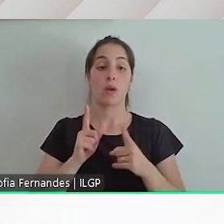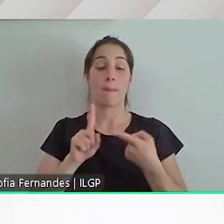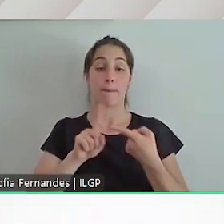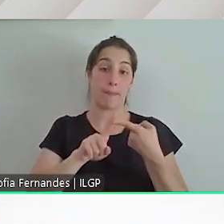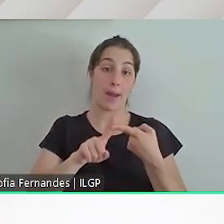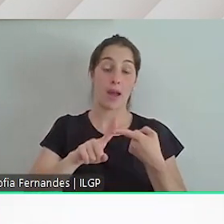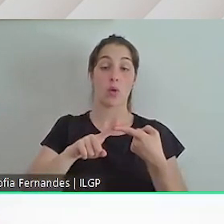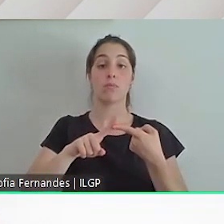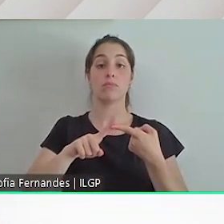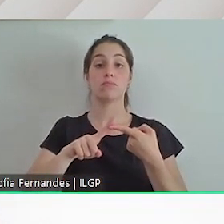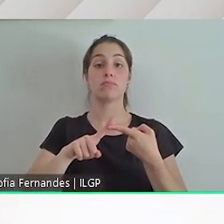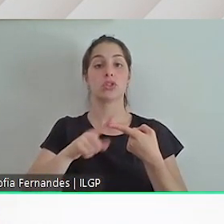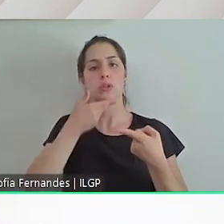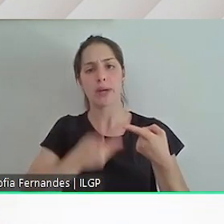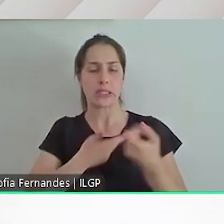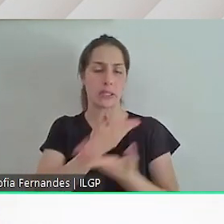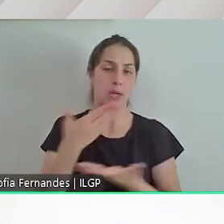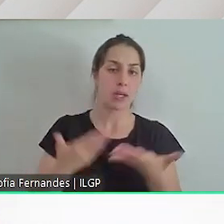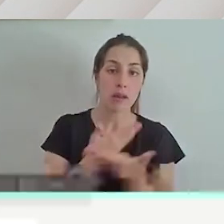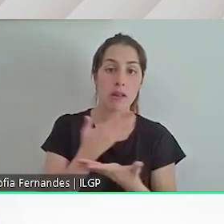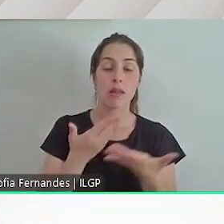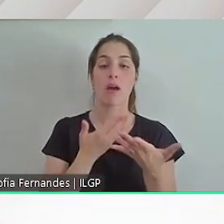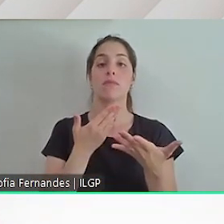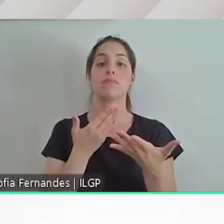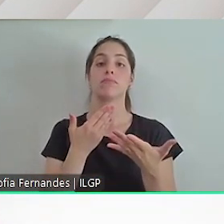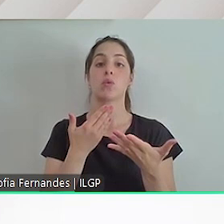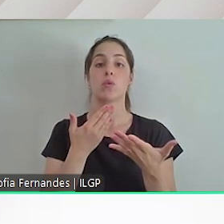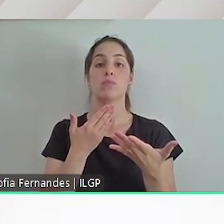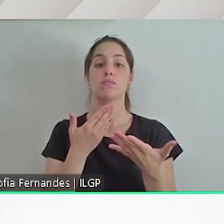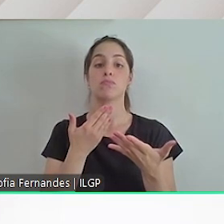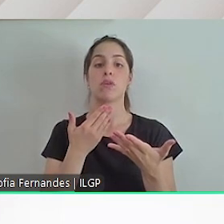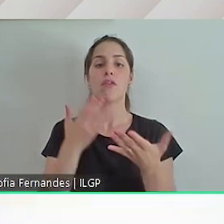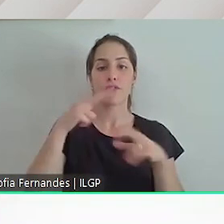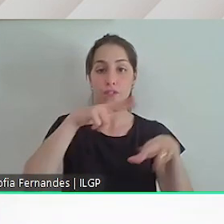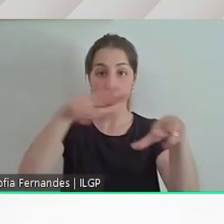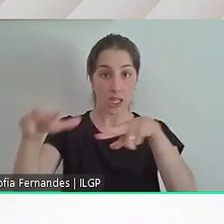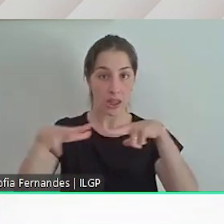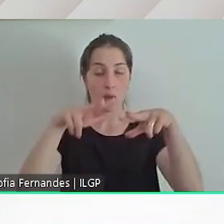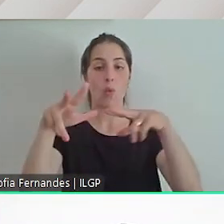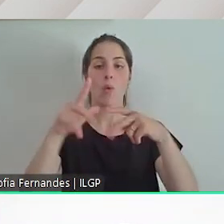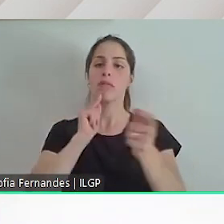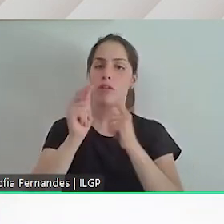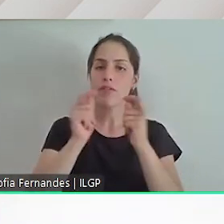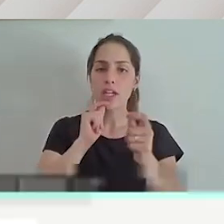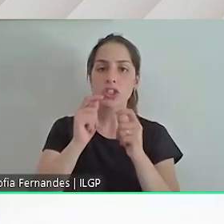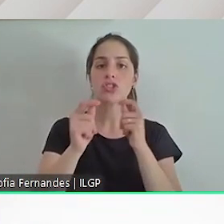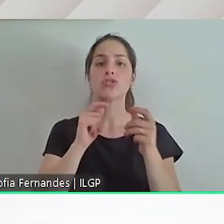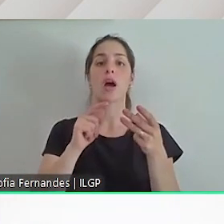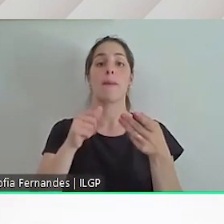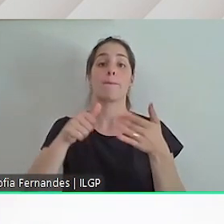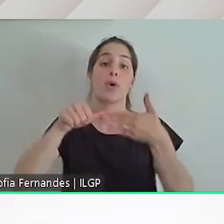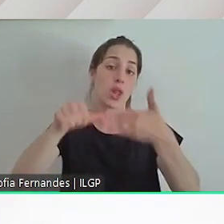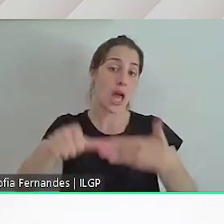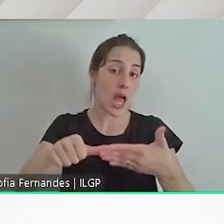aqui uma partilha de experiências através de conteúdo, de vídeo, entrevistas, podcasts,